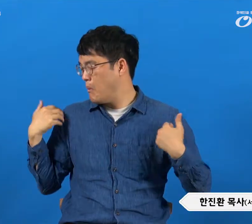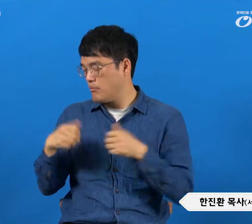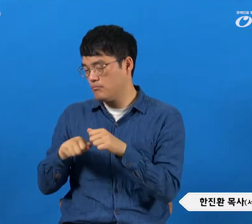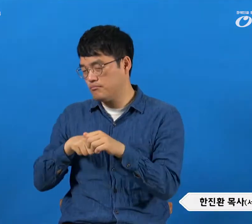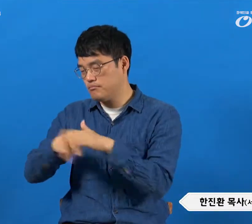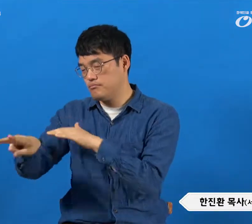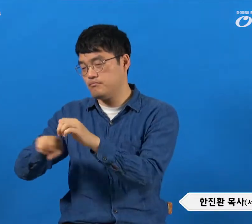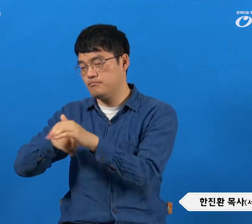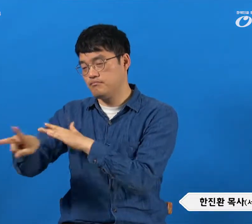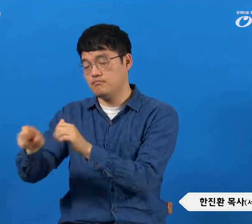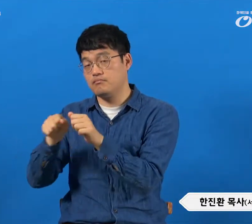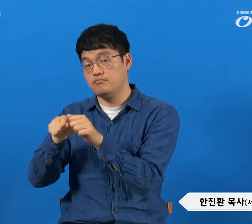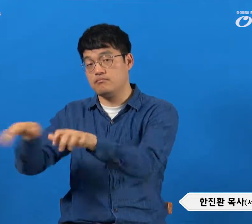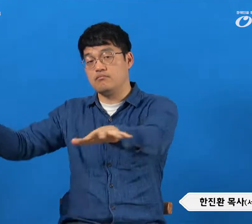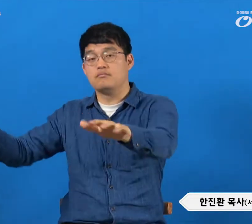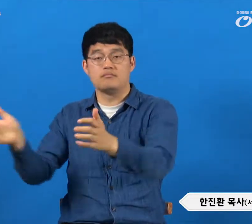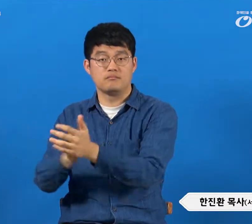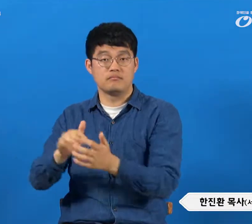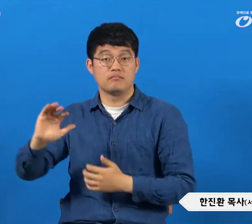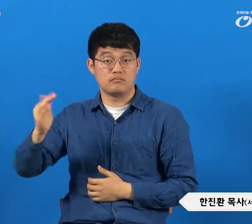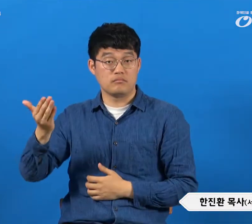나몰라라 하고 다 도망쳐 버렸습니다.